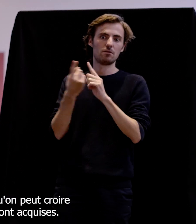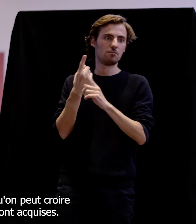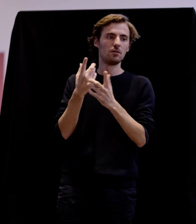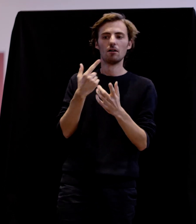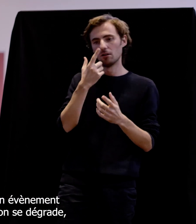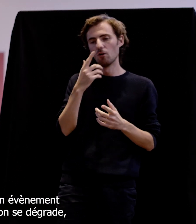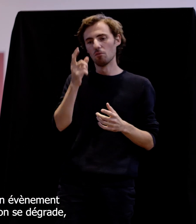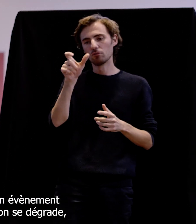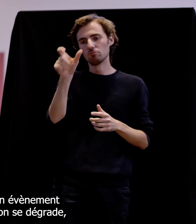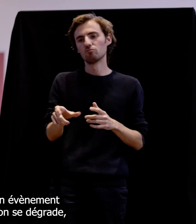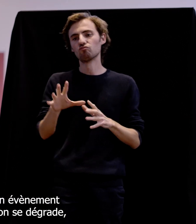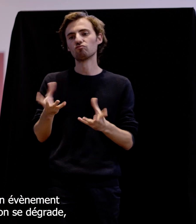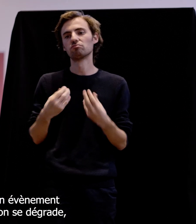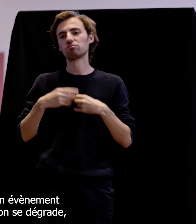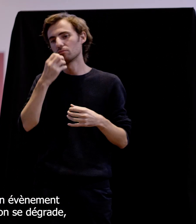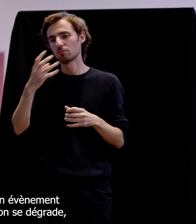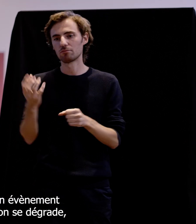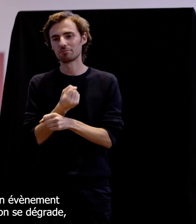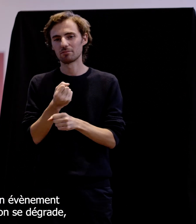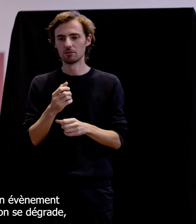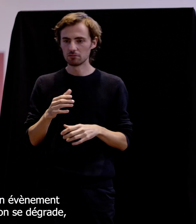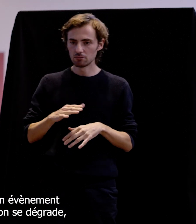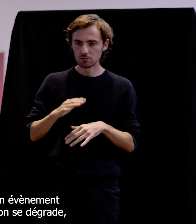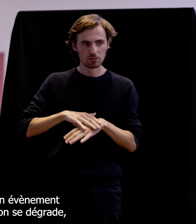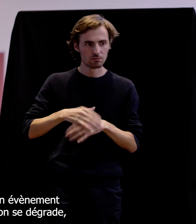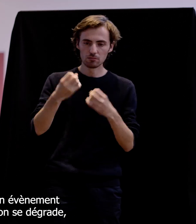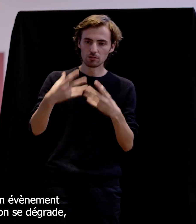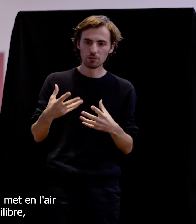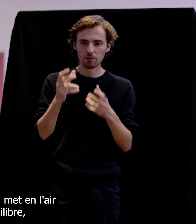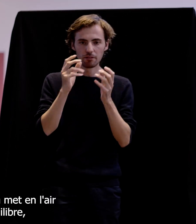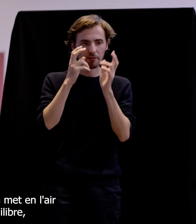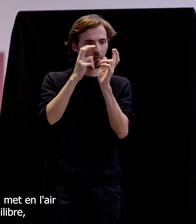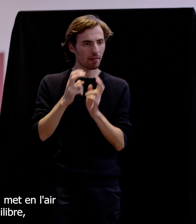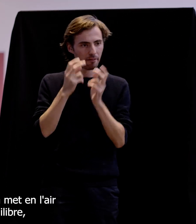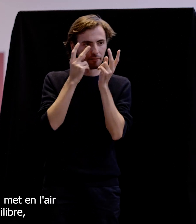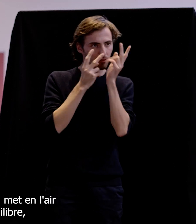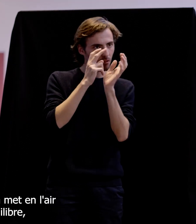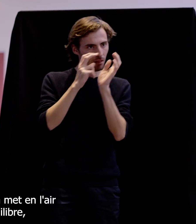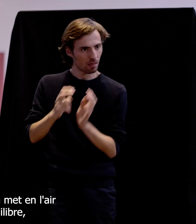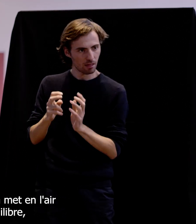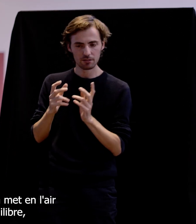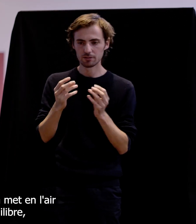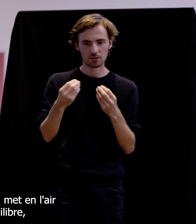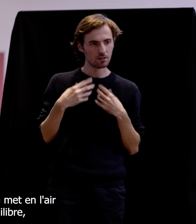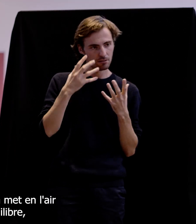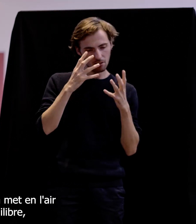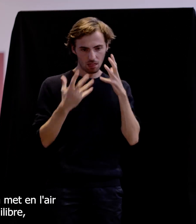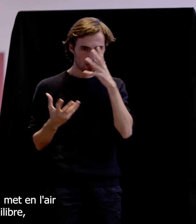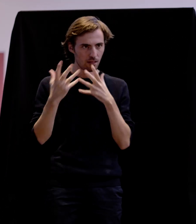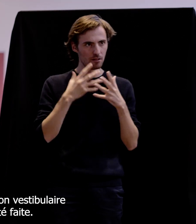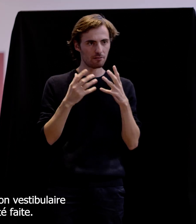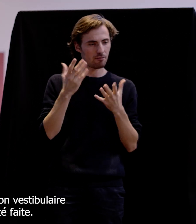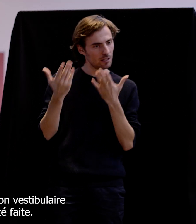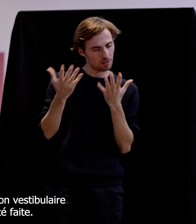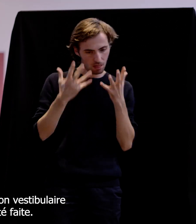sont acquises, hein, et puis s'il y a un événement qui fait que la vision se dégrade, par exemple, ça met en l'air tout